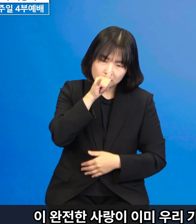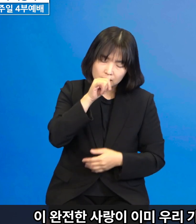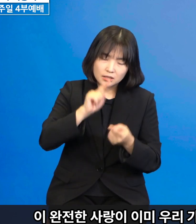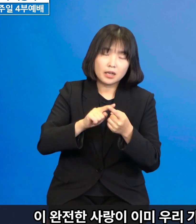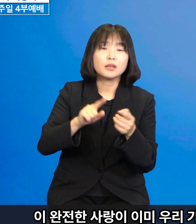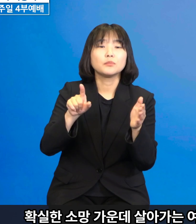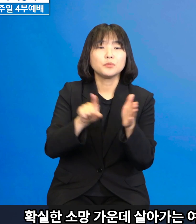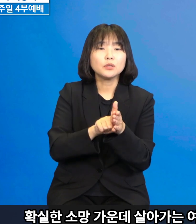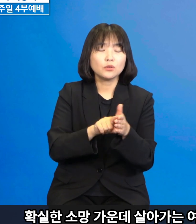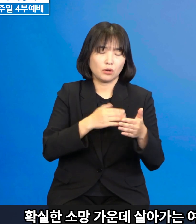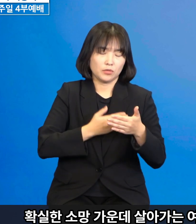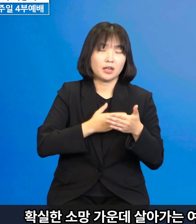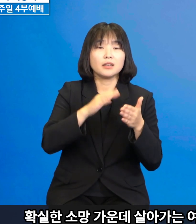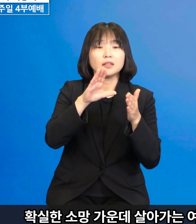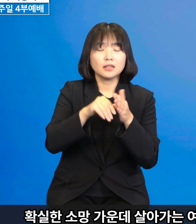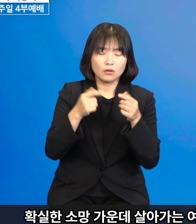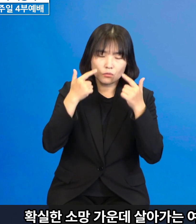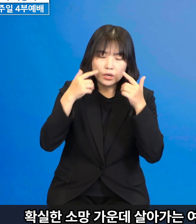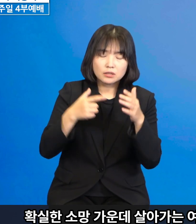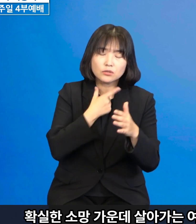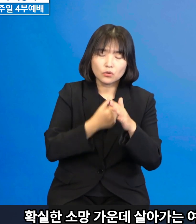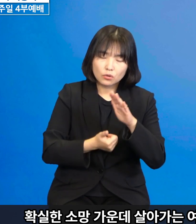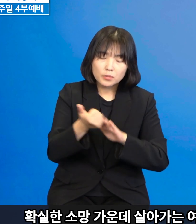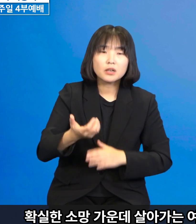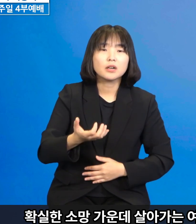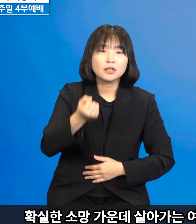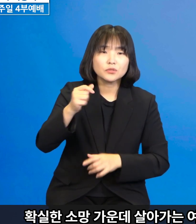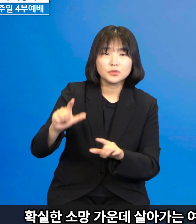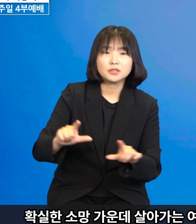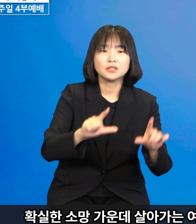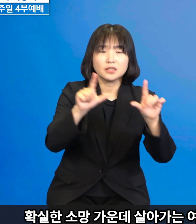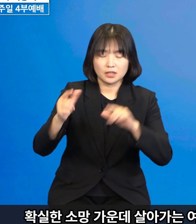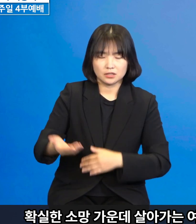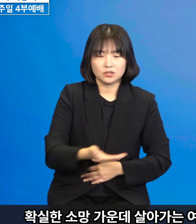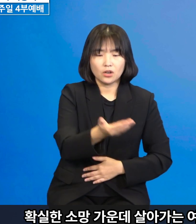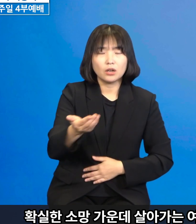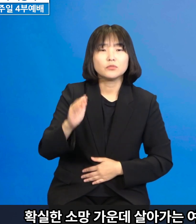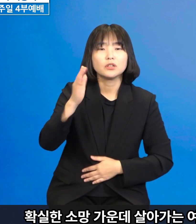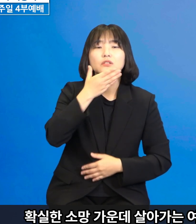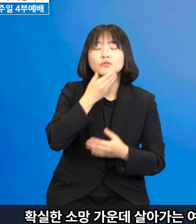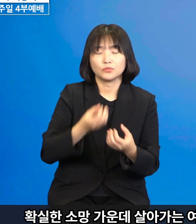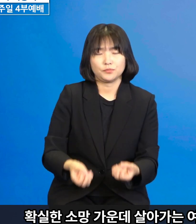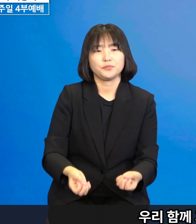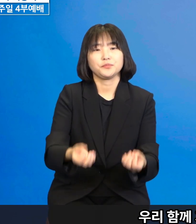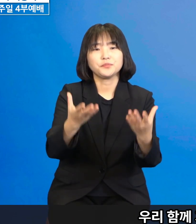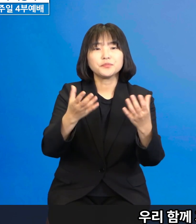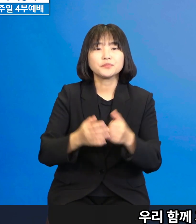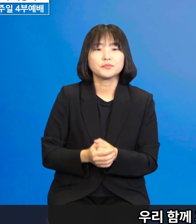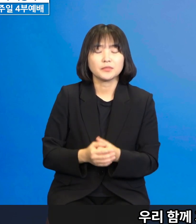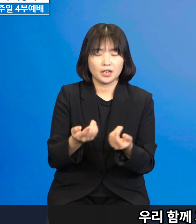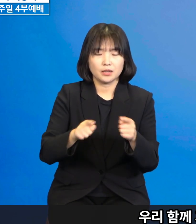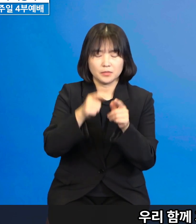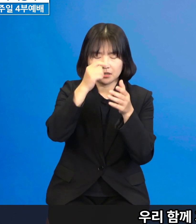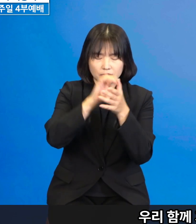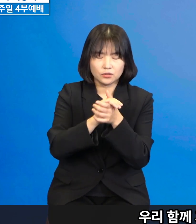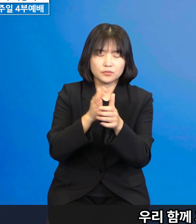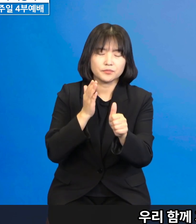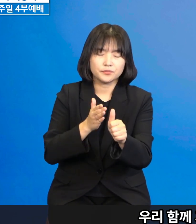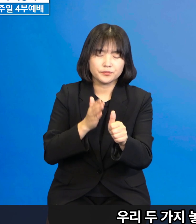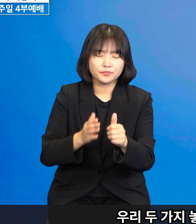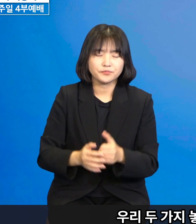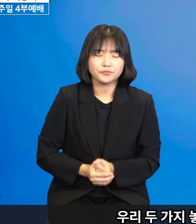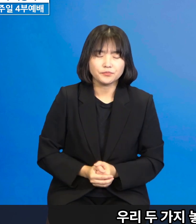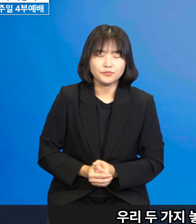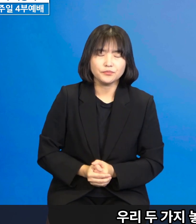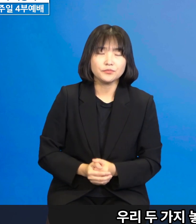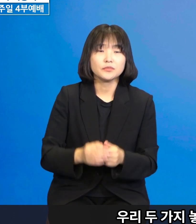불안의 시대에 확실한 소망 가운데 살아가는 여러분들의 삶이 되시기를 축복합니다. 우리 함께 기도하겠습니다.